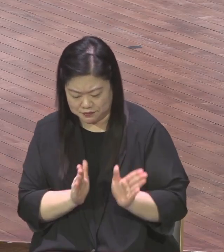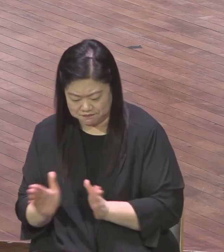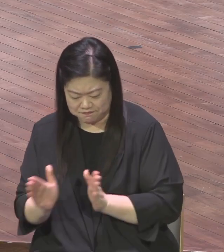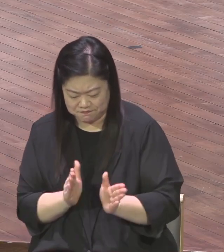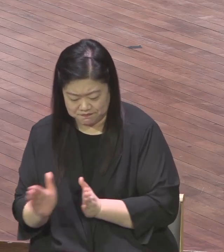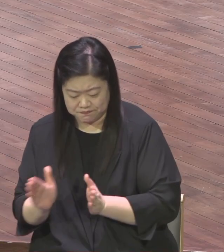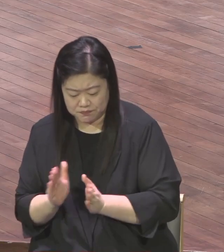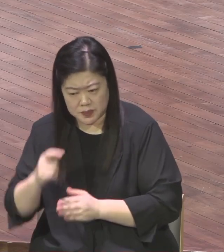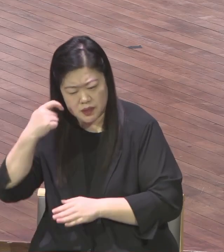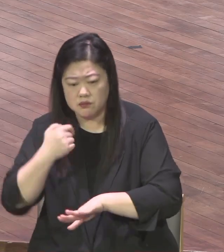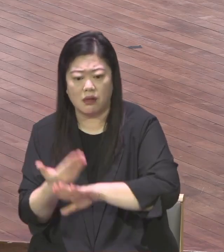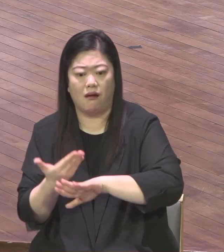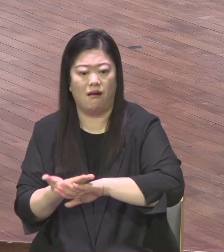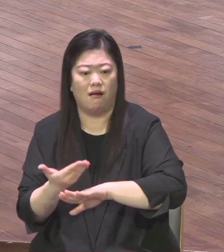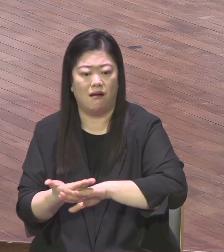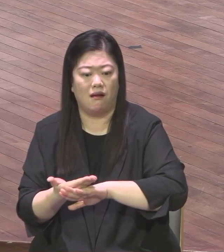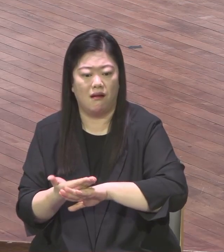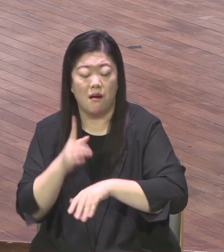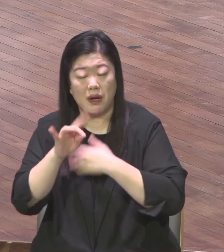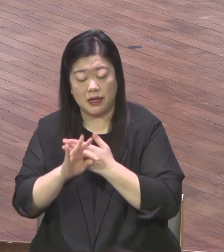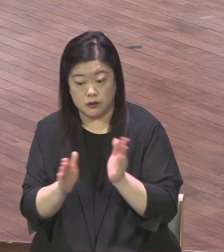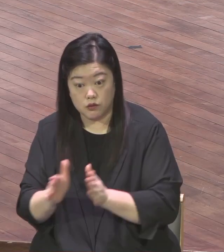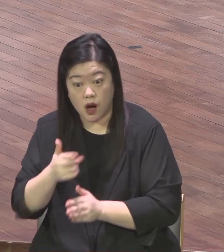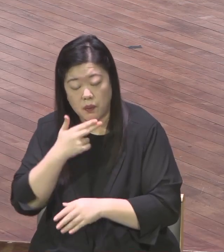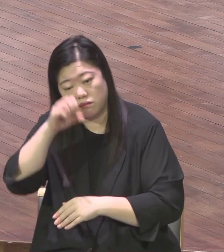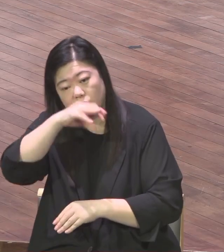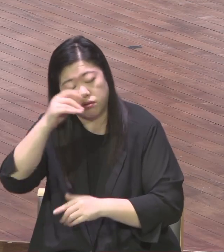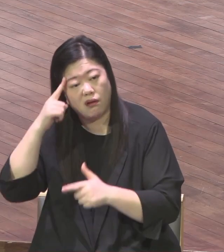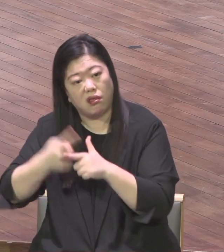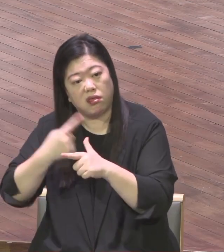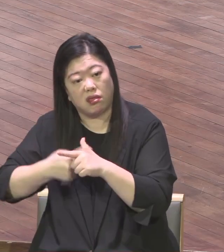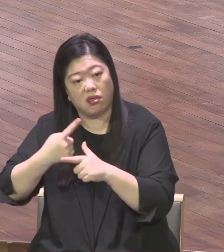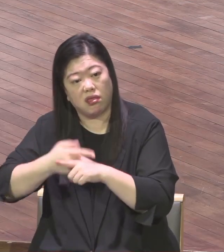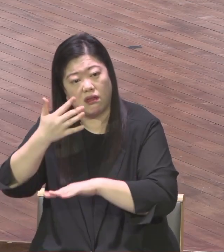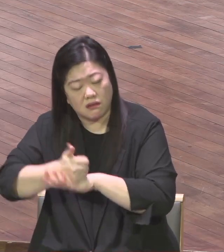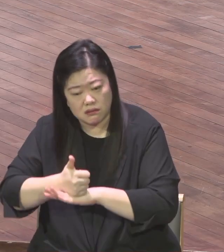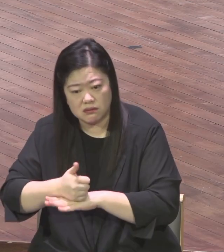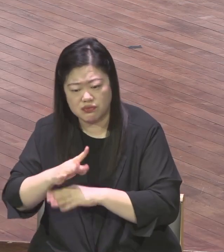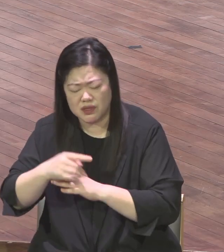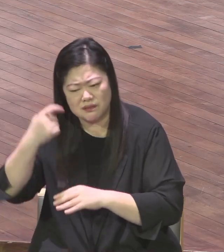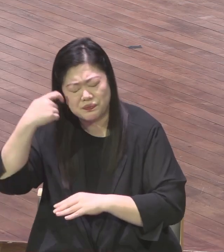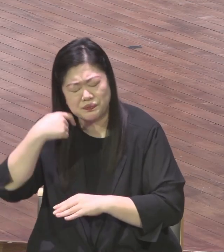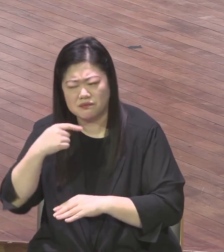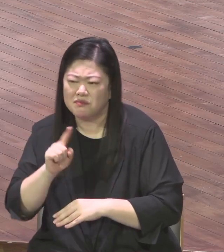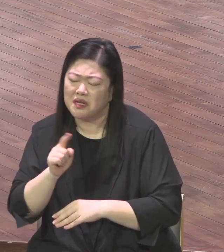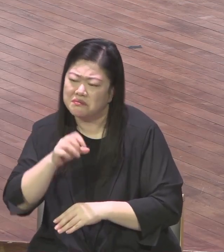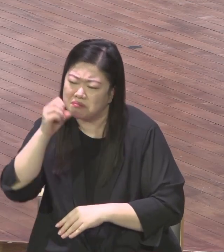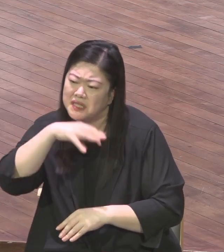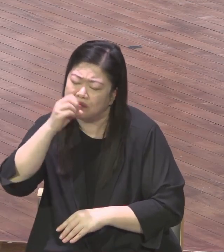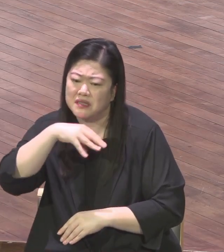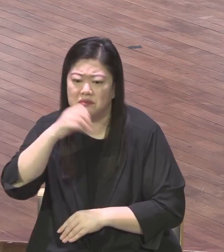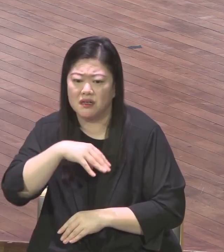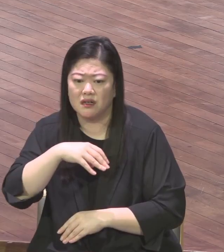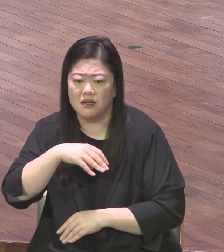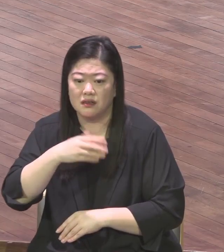하루를 연장시켜 주셨네. 오늘 하루도 멋지게 하나님 앞에 하나님을 기쁘시게 하는 삶을 살아야지.